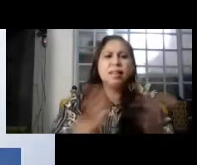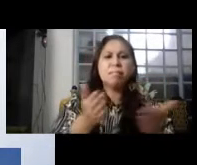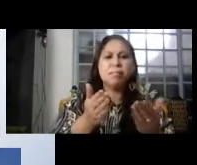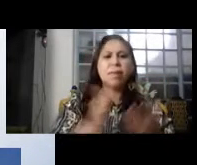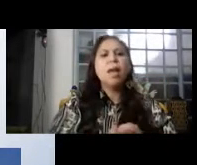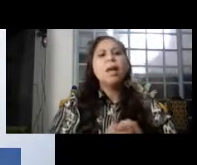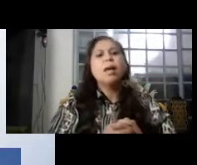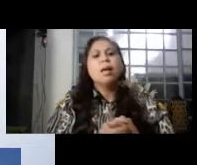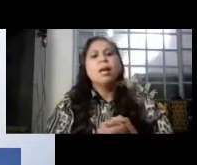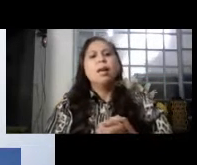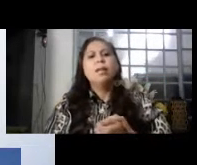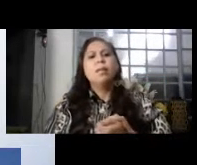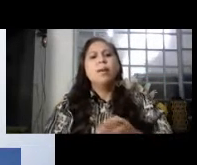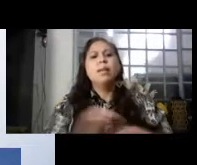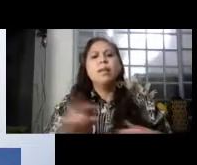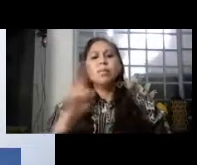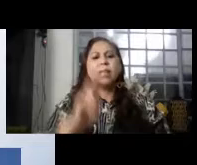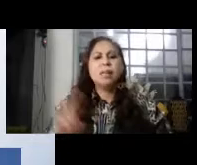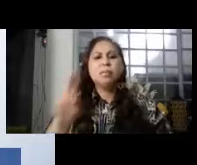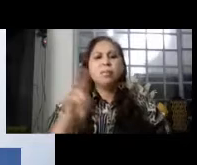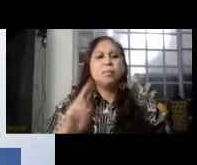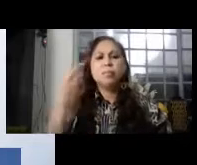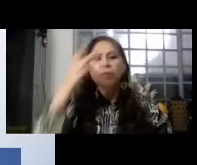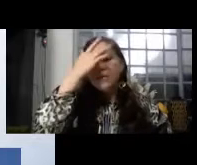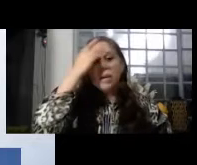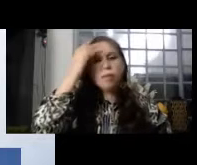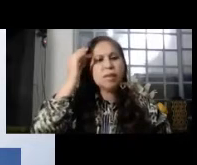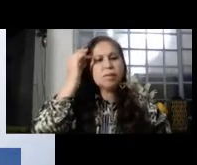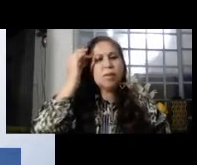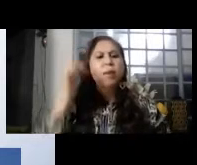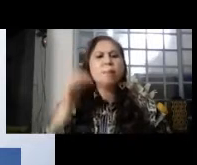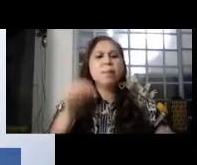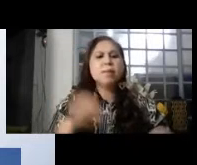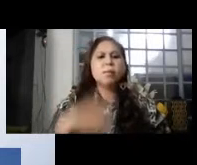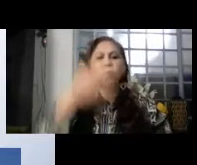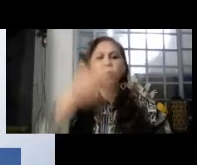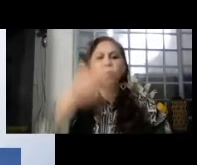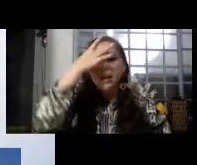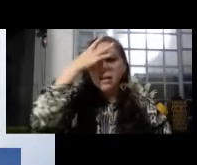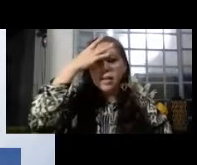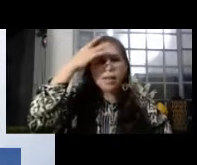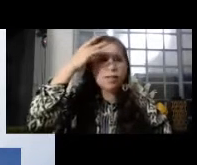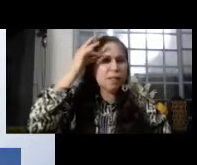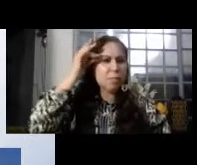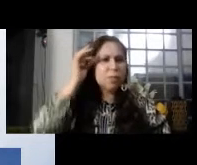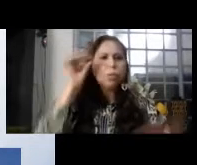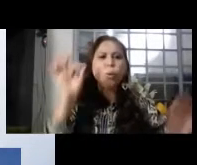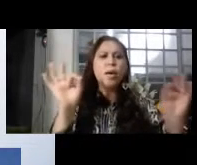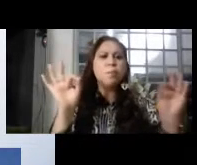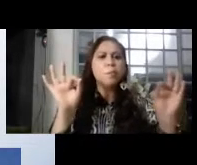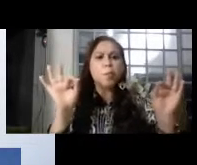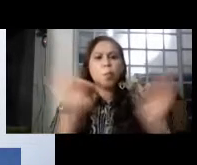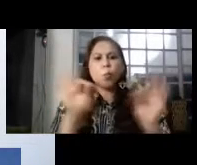né? Então, ele é usado, tem um que é usado só para pessoa, que ele faz